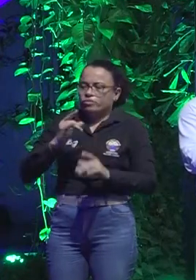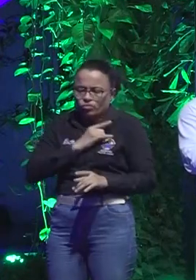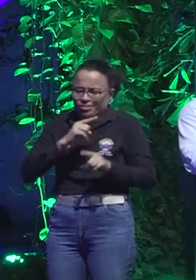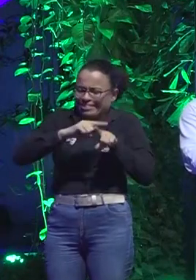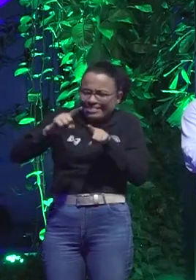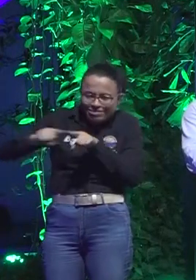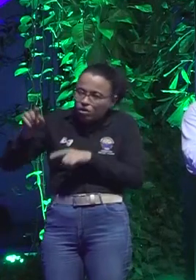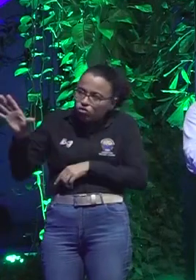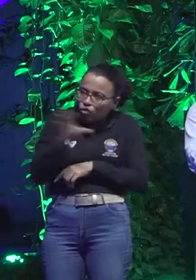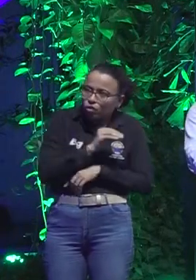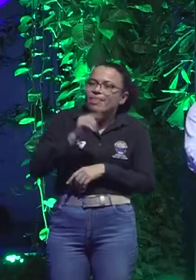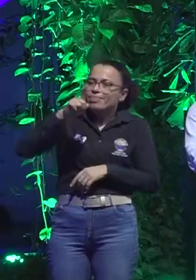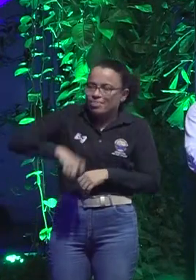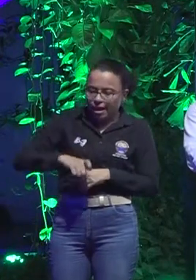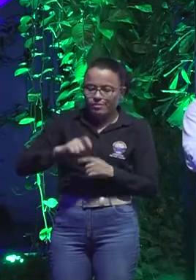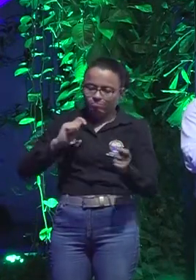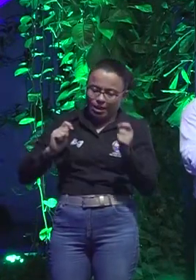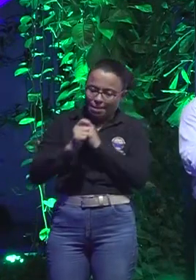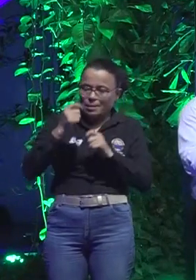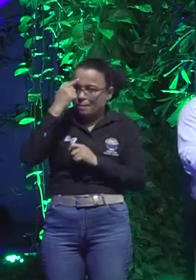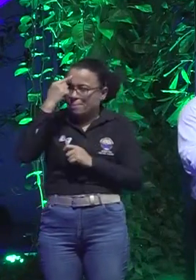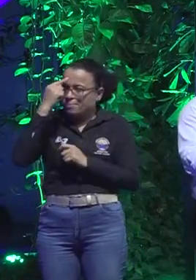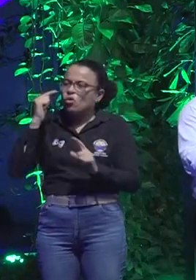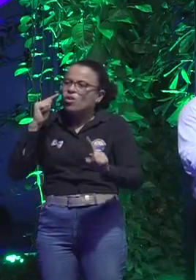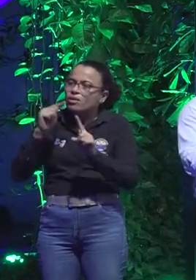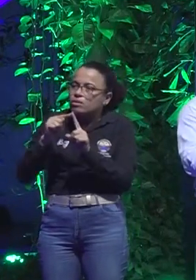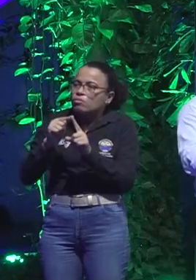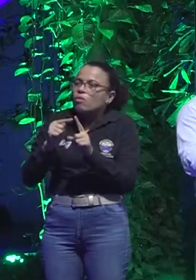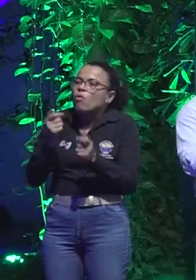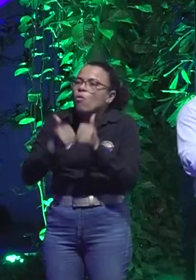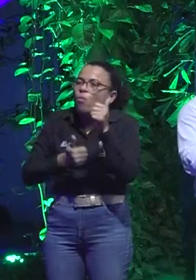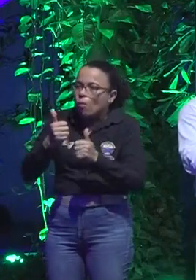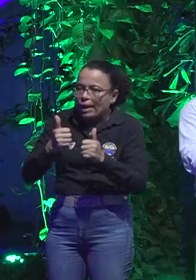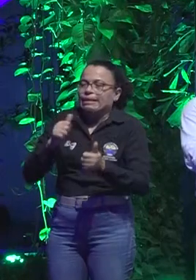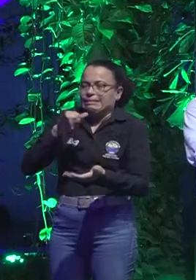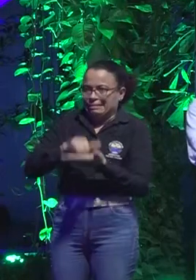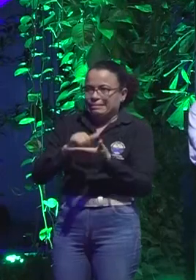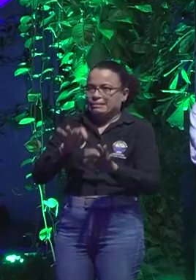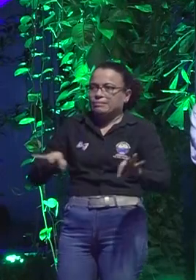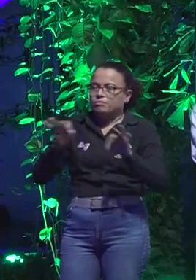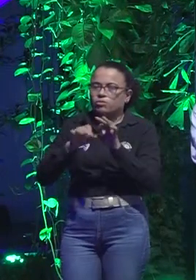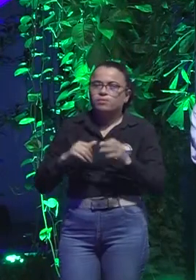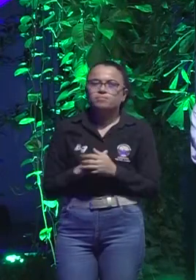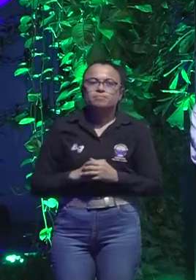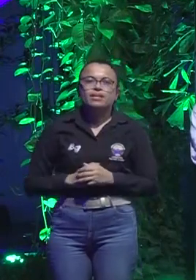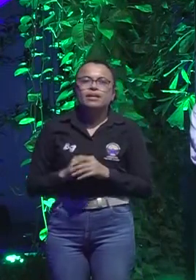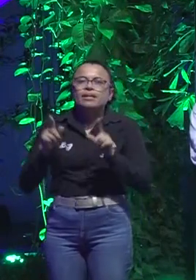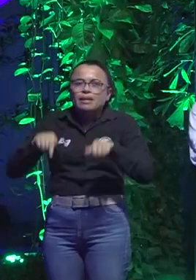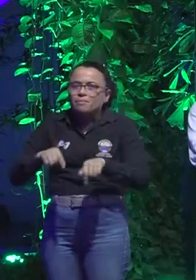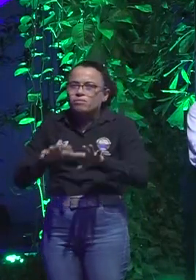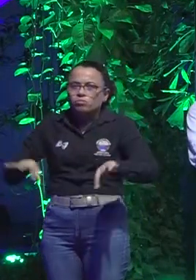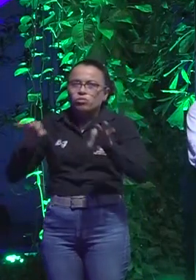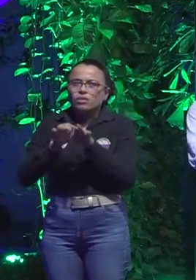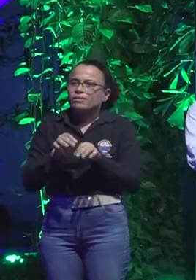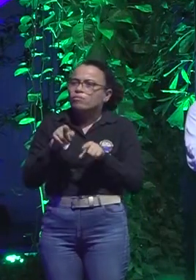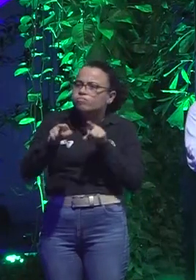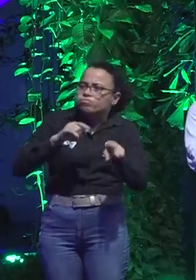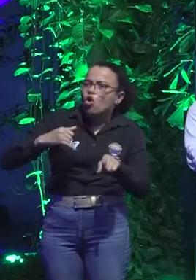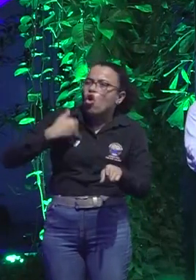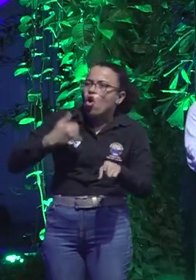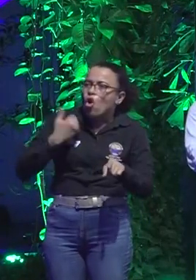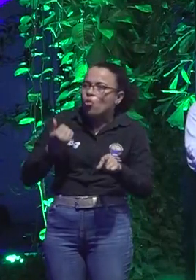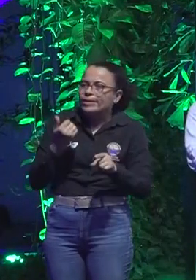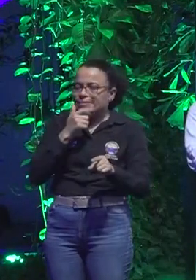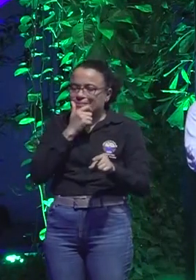colaboradores internacionales en proyectos de engagement de forma colaborativa. Queremos liderar iniciativas de voluntariado para atraer estudiantes extranjeros que vengan a enseñar inglés